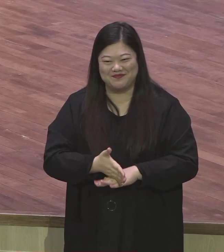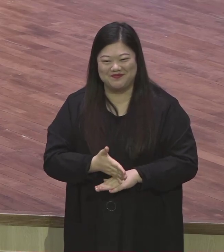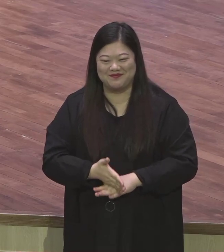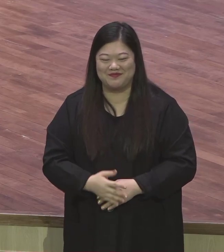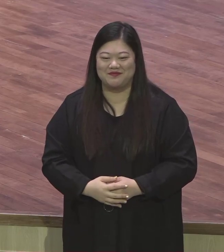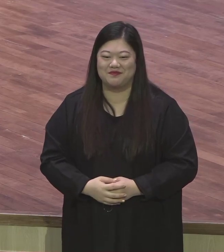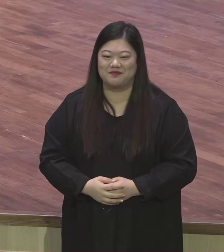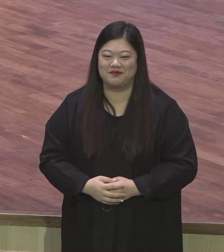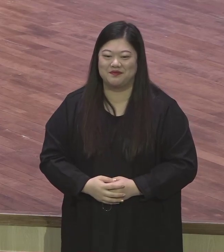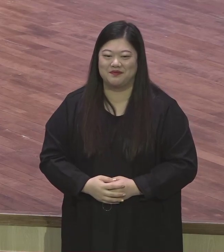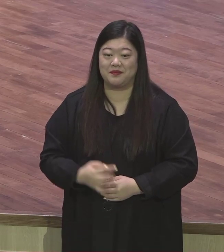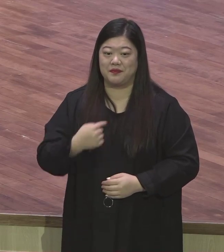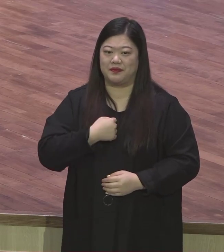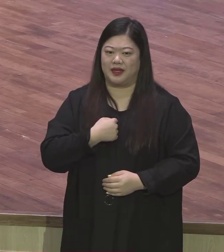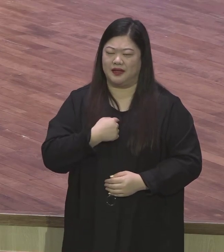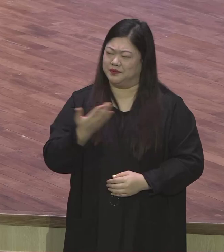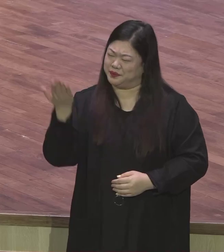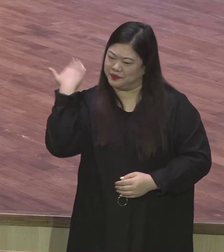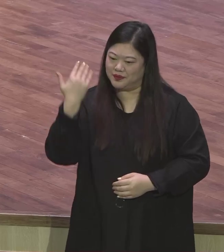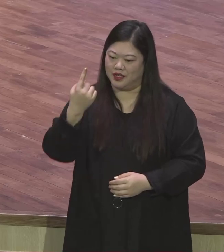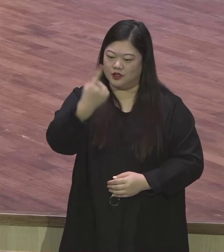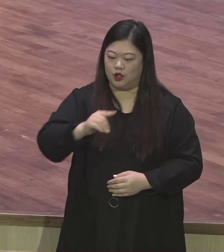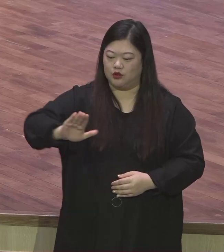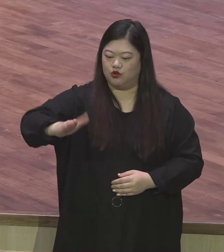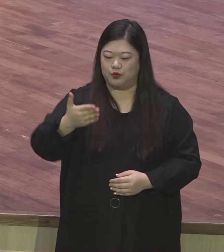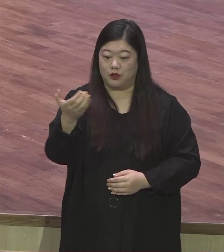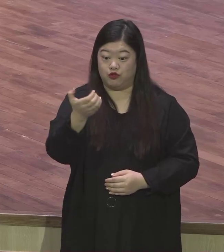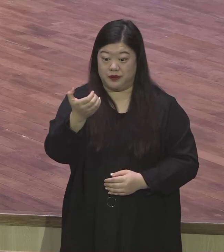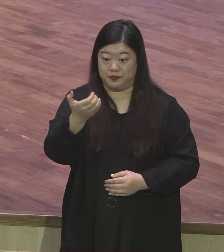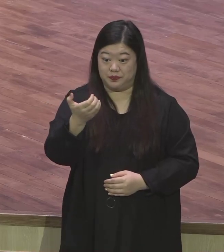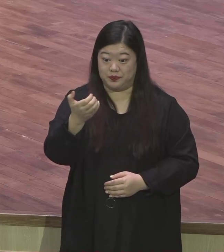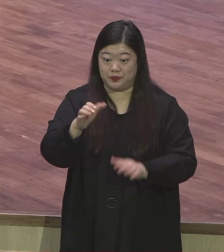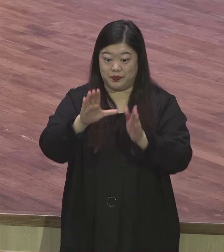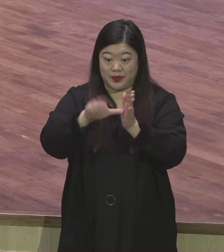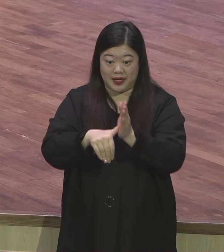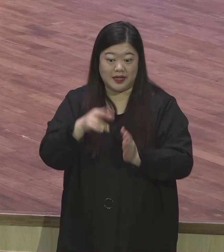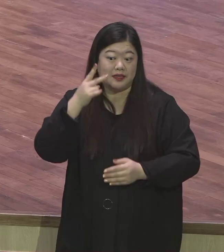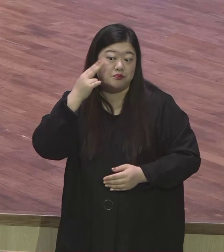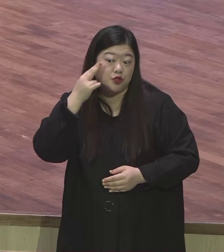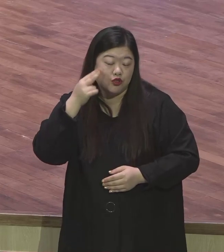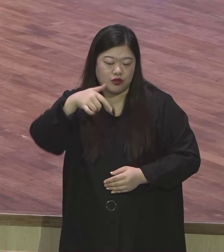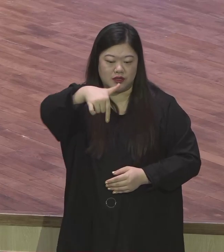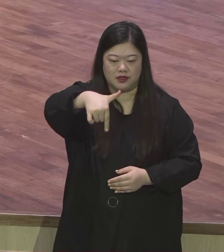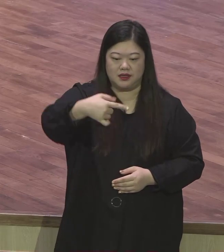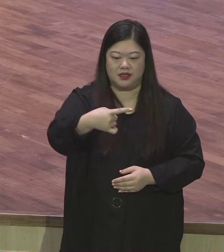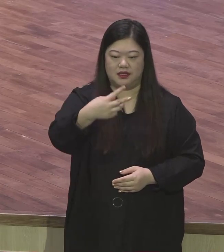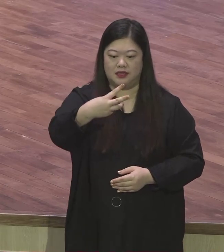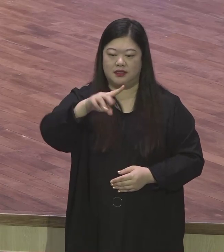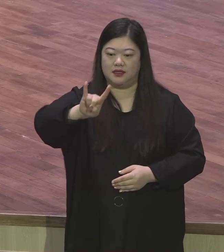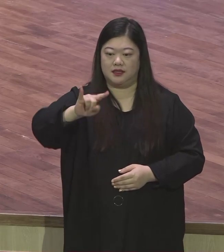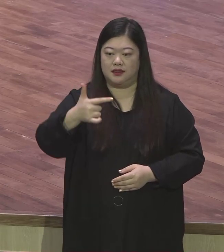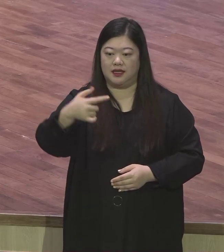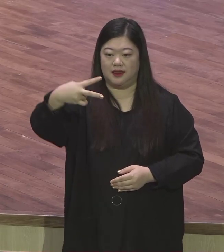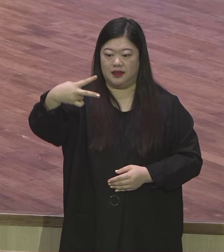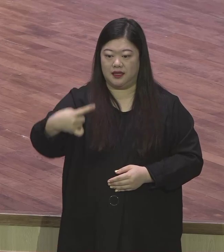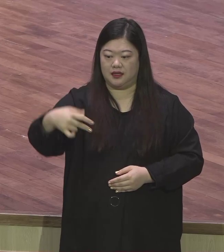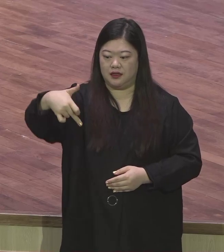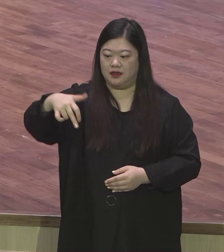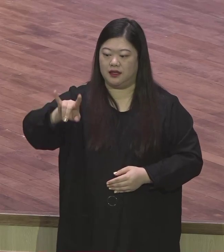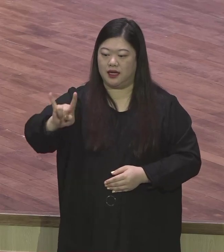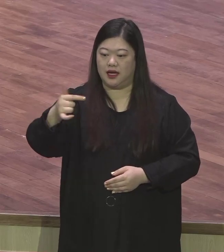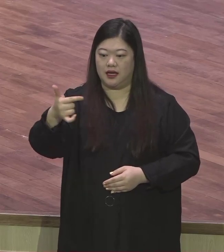제가 90년에 그랜드 캐년을 가서 보고 대단히 놀랐습니다.